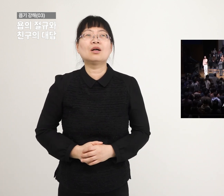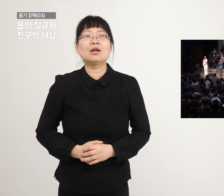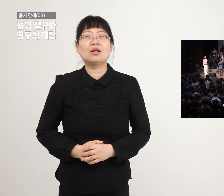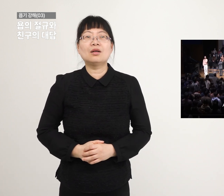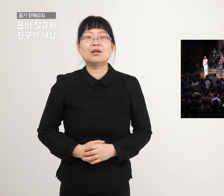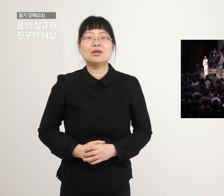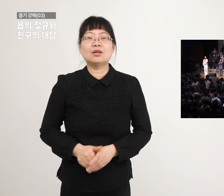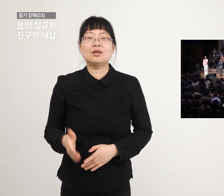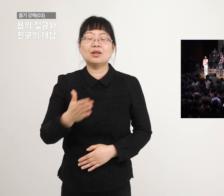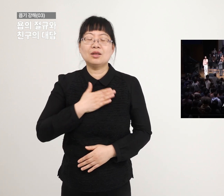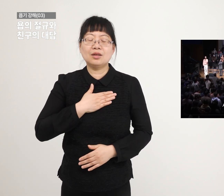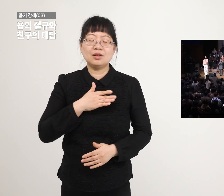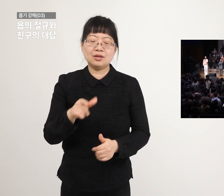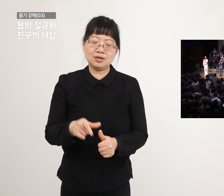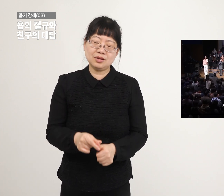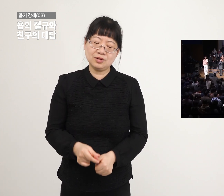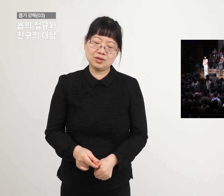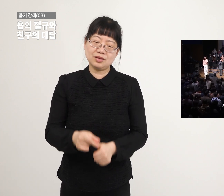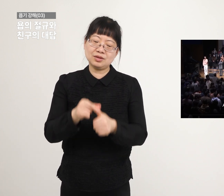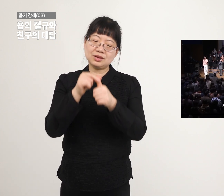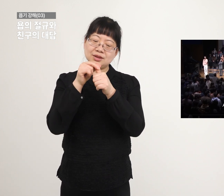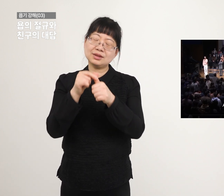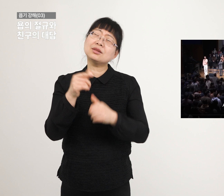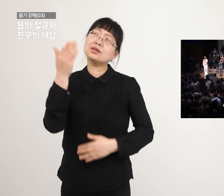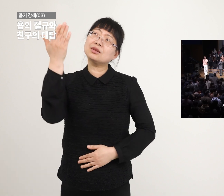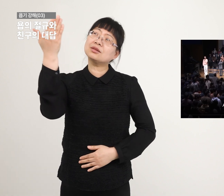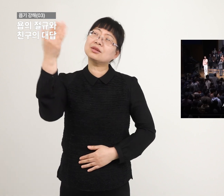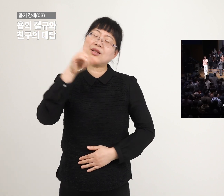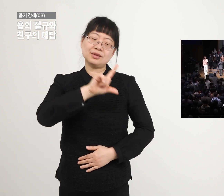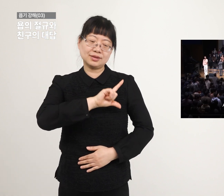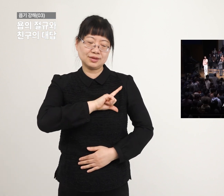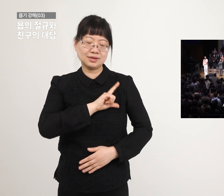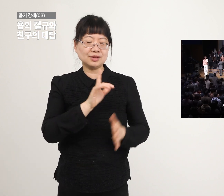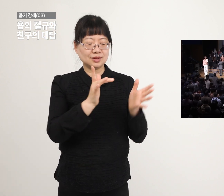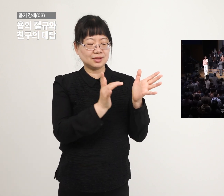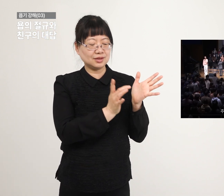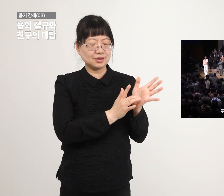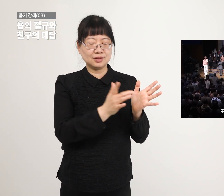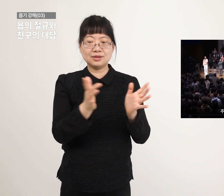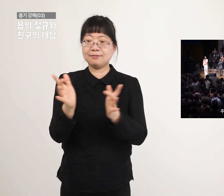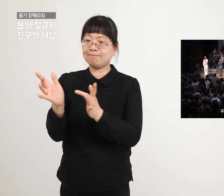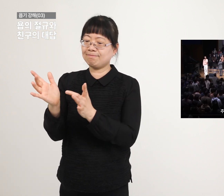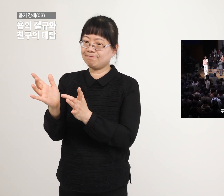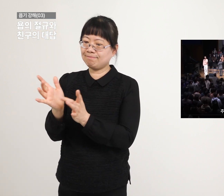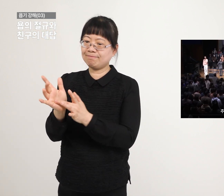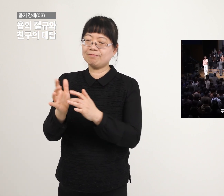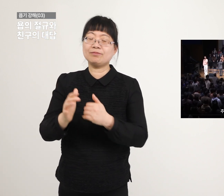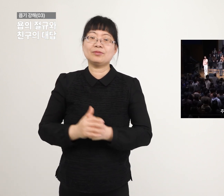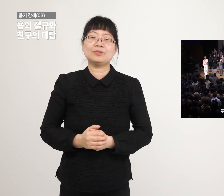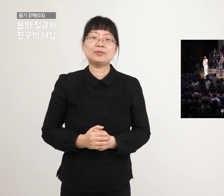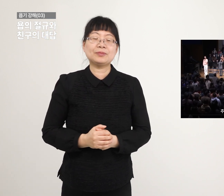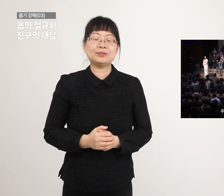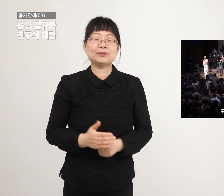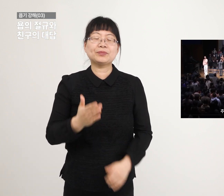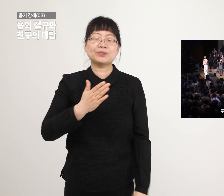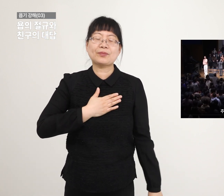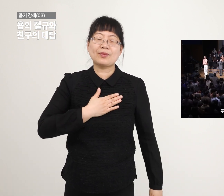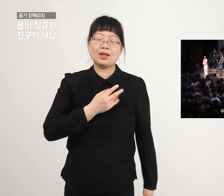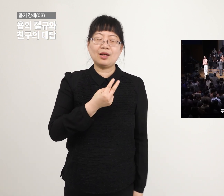날 건지신 그 이름 예수. 나의 한숨을